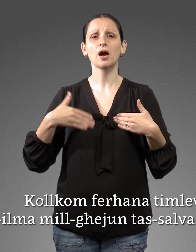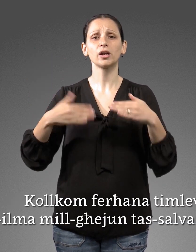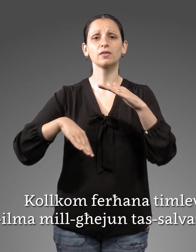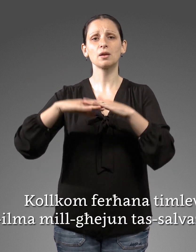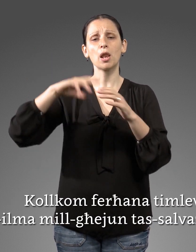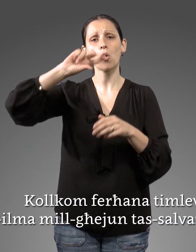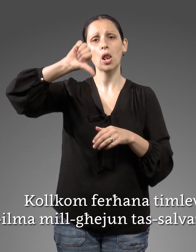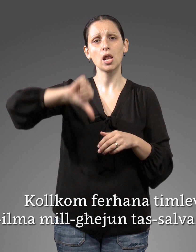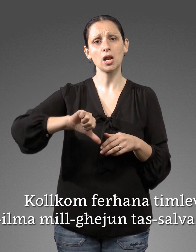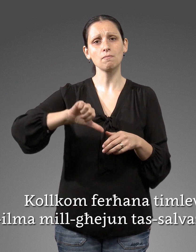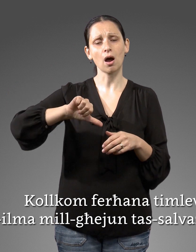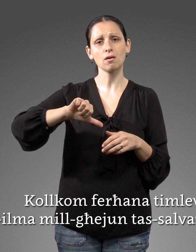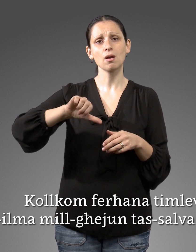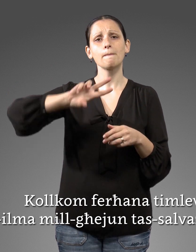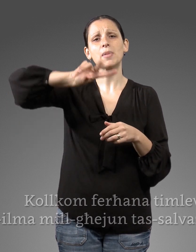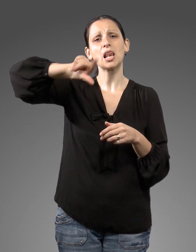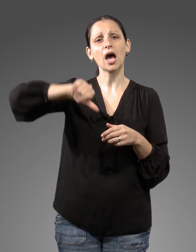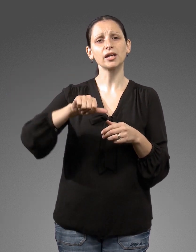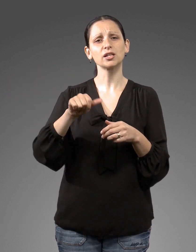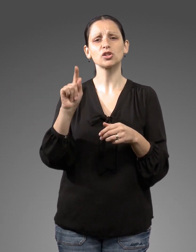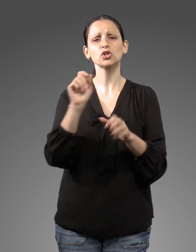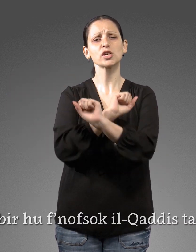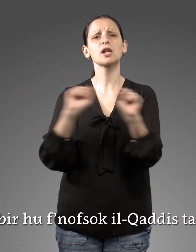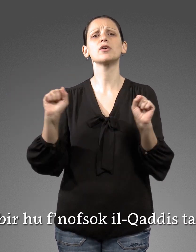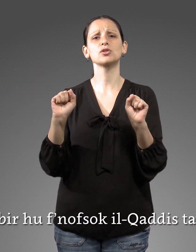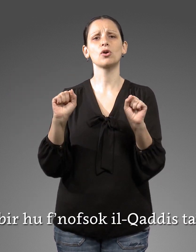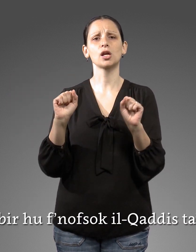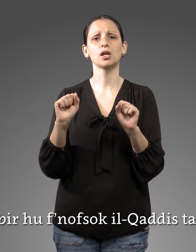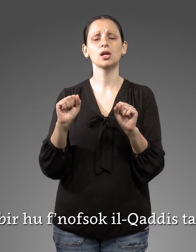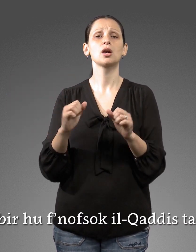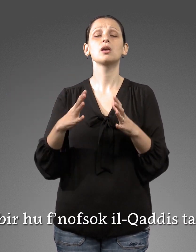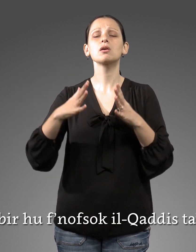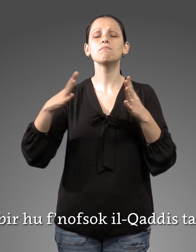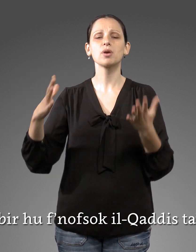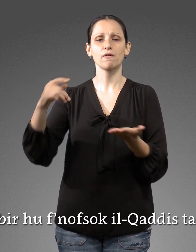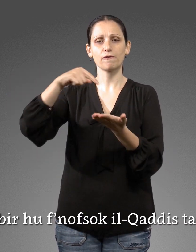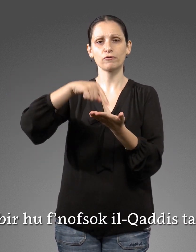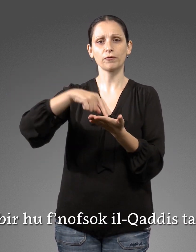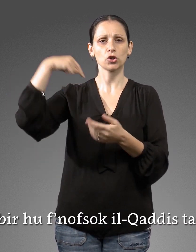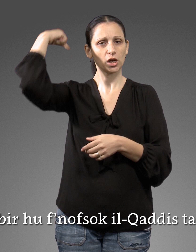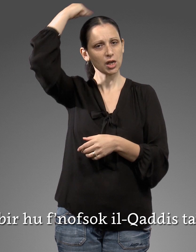mill-lajun ta-s-salvazzjoni Gbijru f-nofsok il-qaddista Izrael